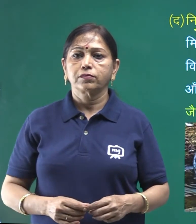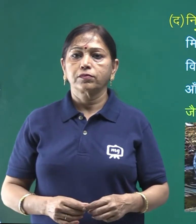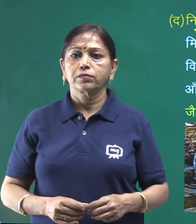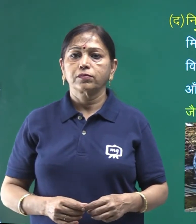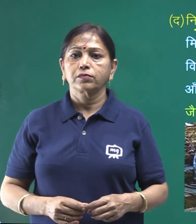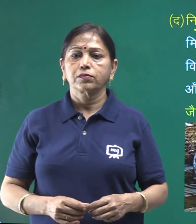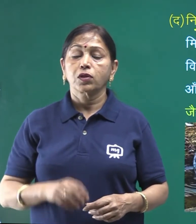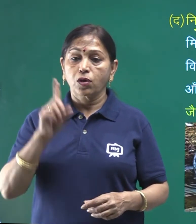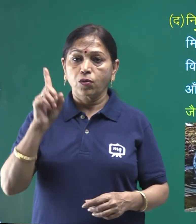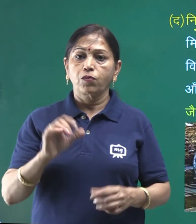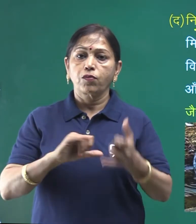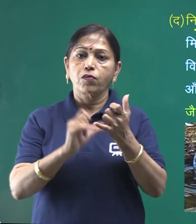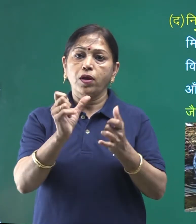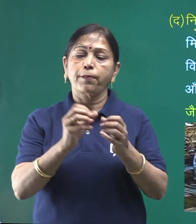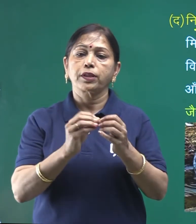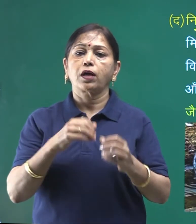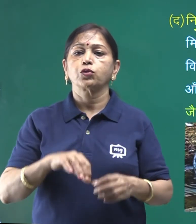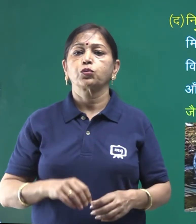वे पदार्थ जो